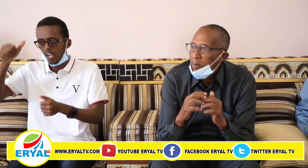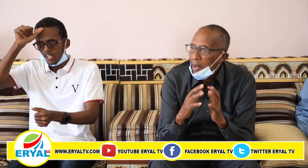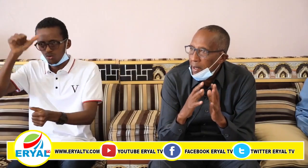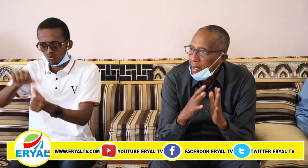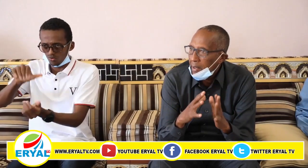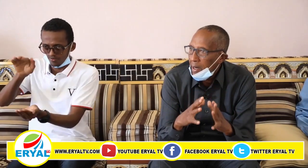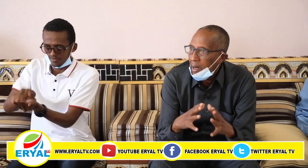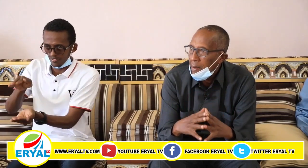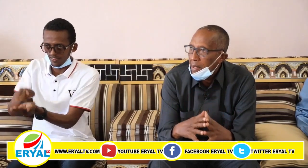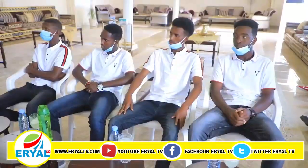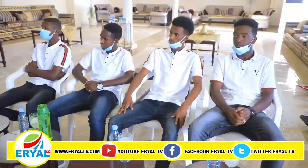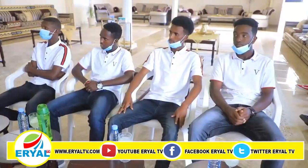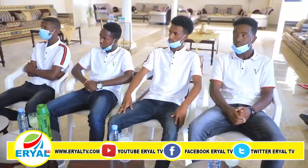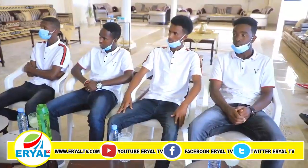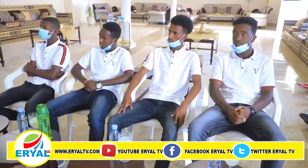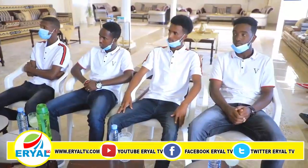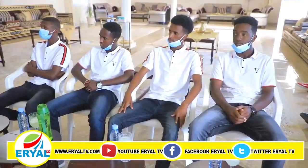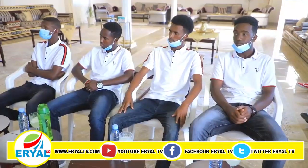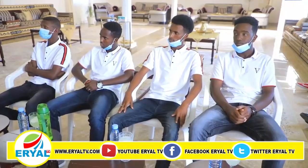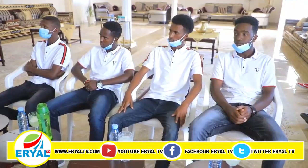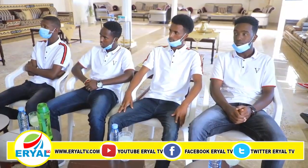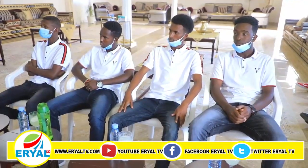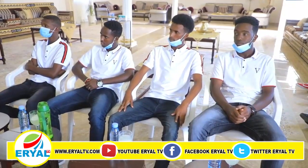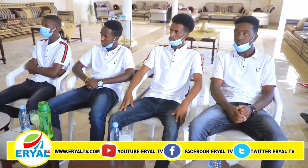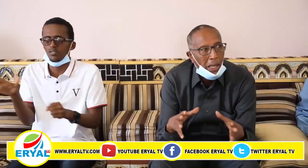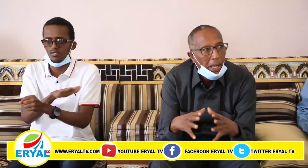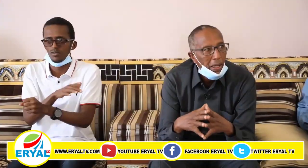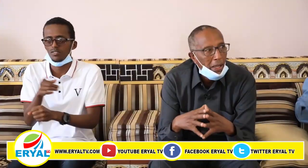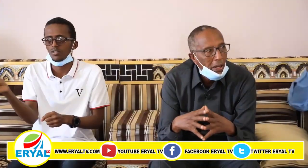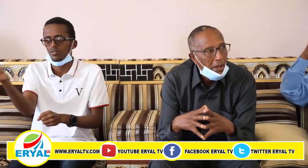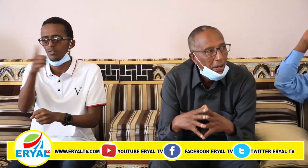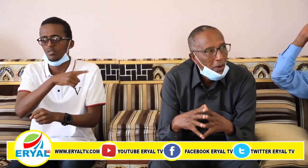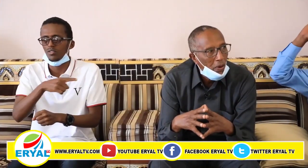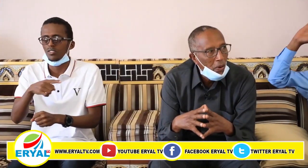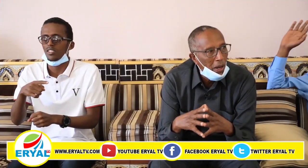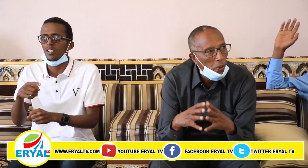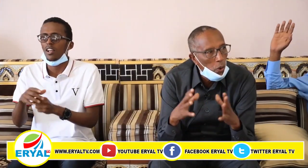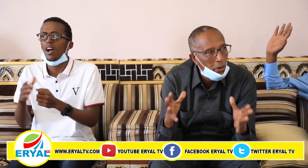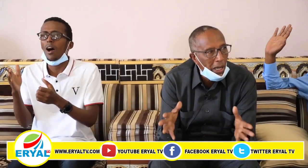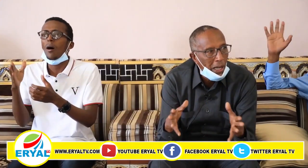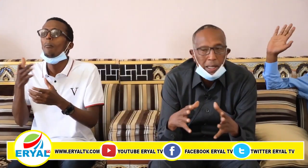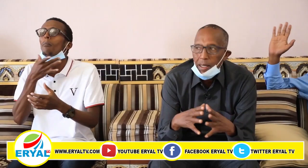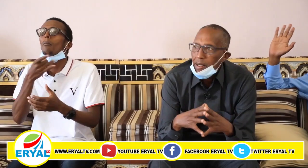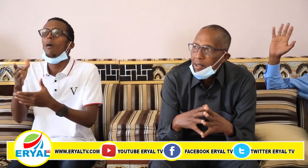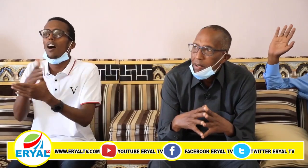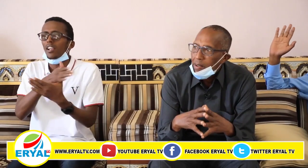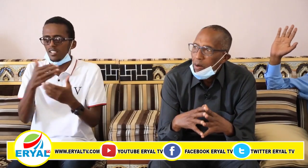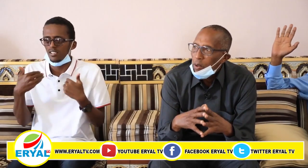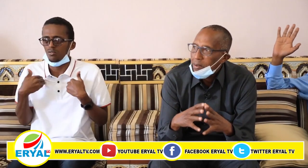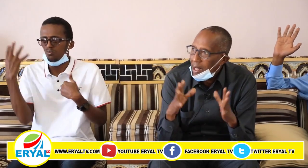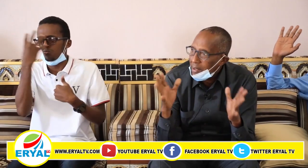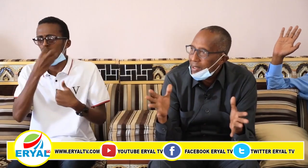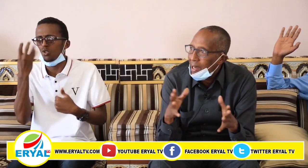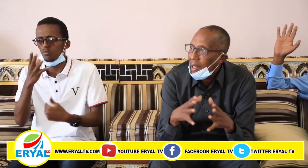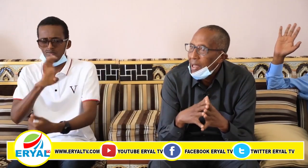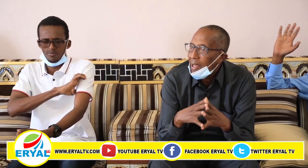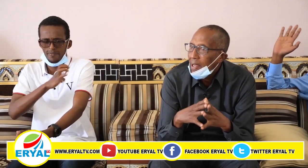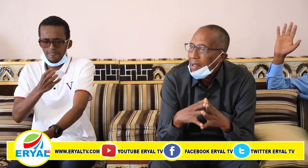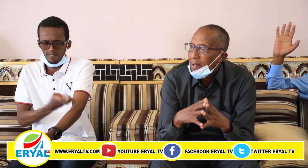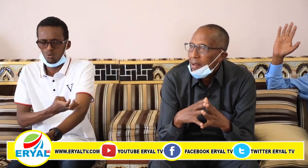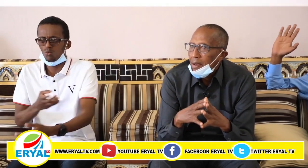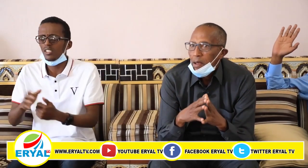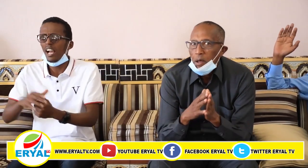oo baahiyaha gaarka qaba oo quruxdaa leh oo awooddaa leh oo taalantkaa